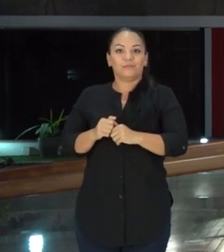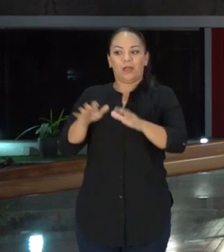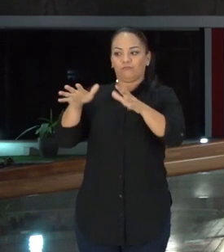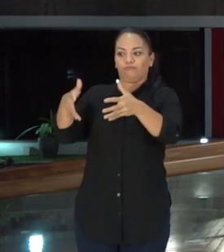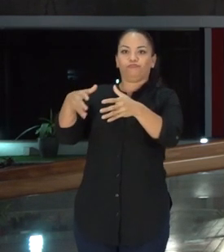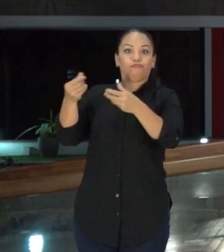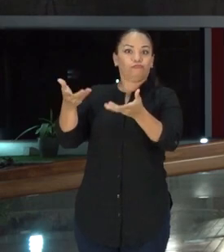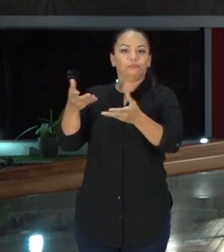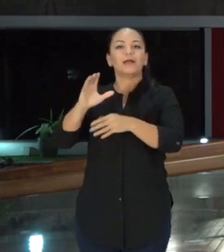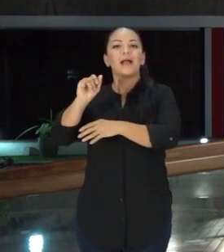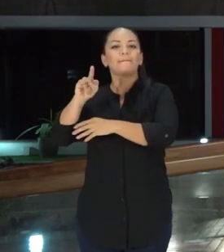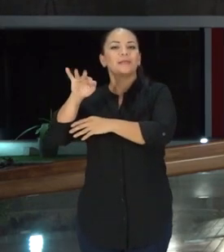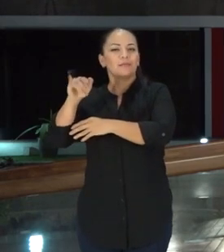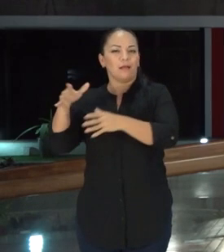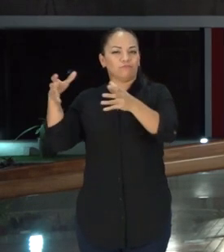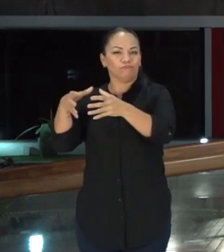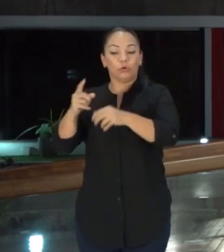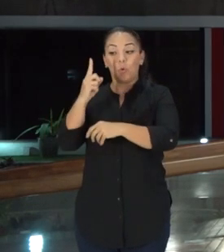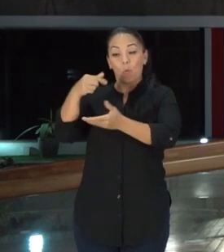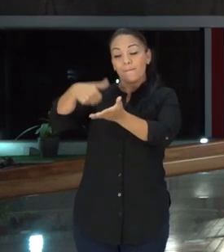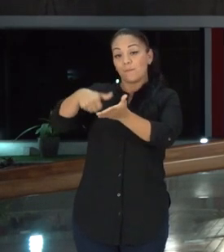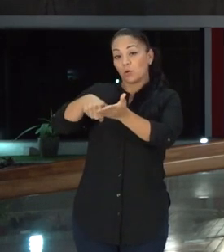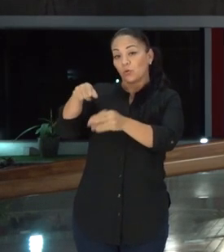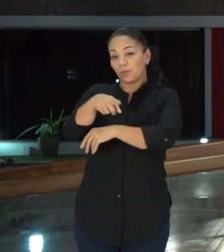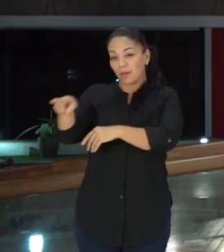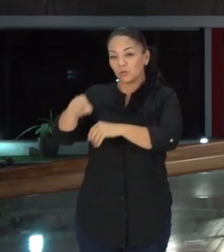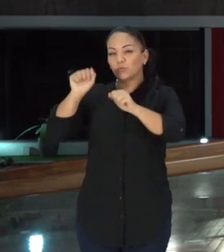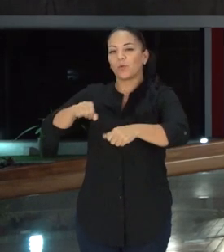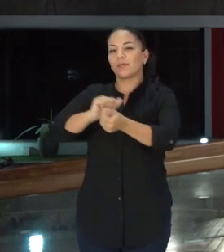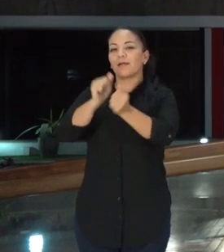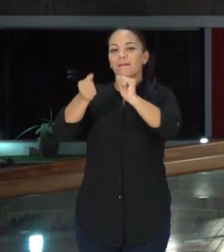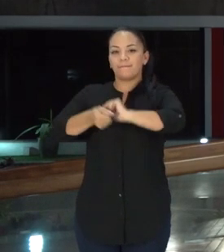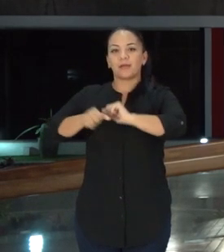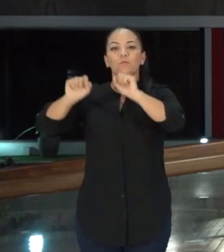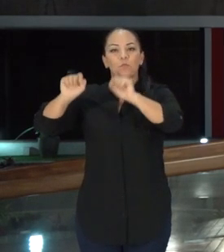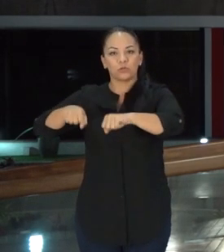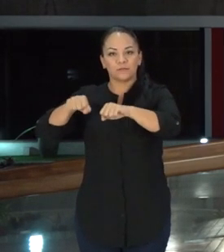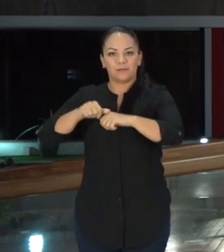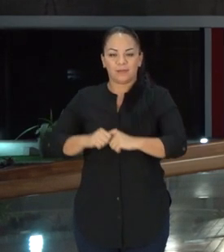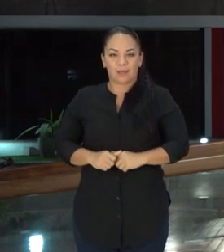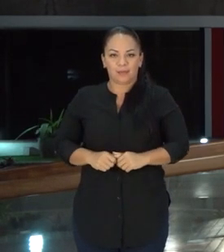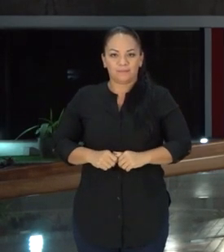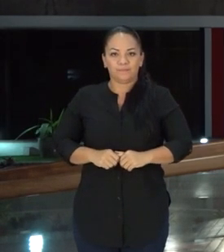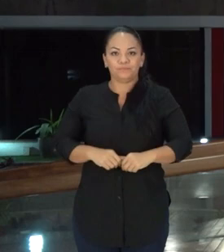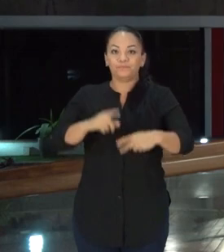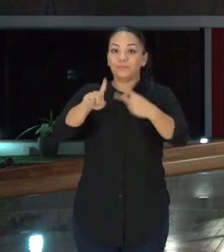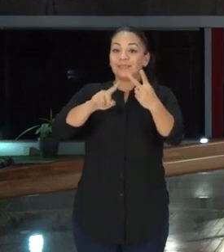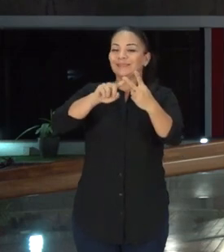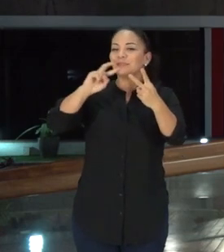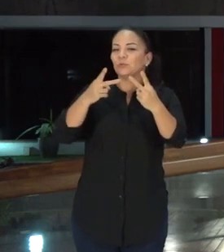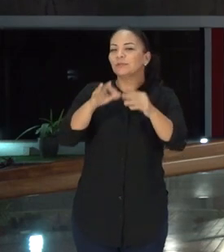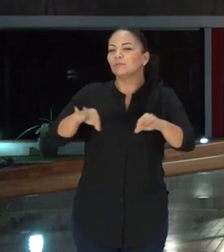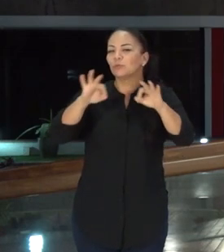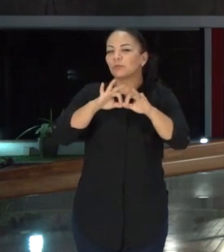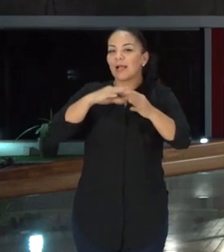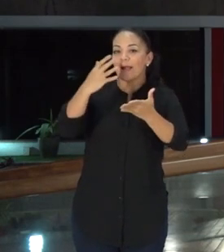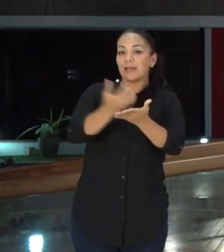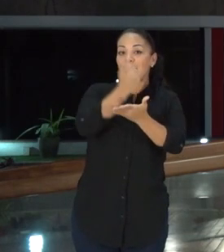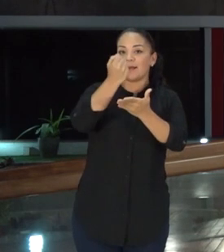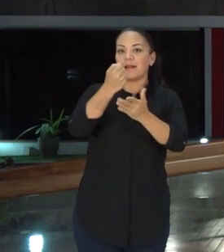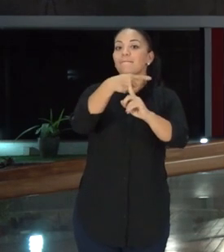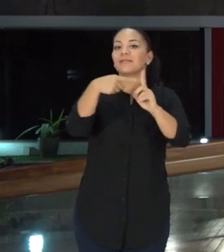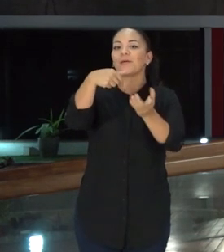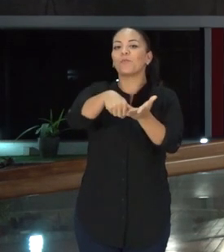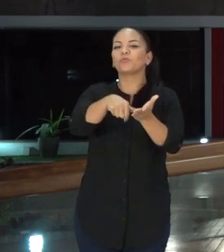el voto de uno de ellos puede cambiar la probabilidad. También hay que ganar la mitad de los votos de